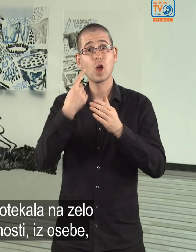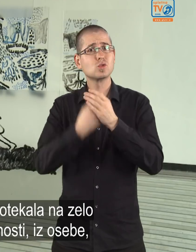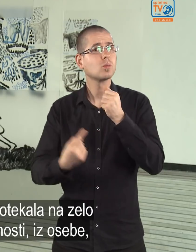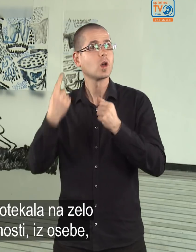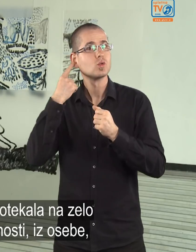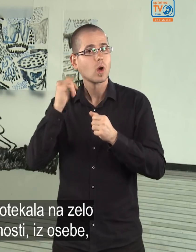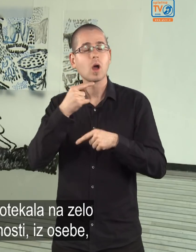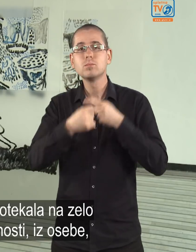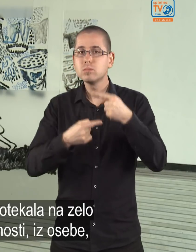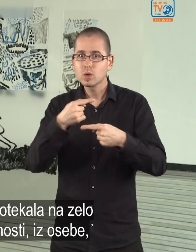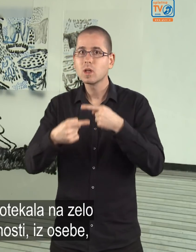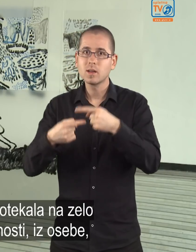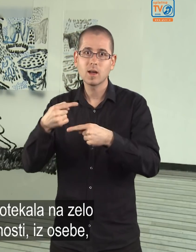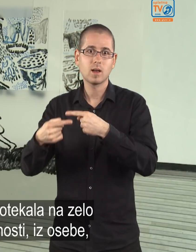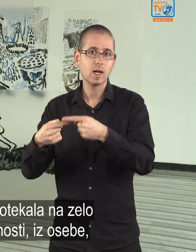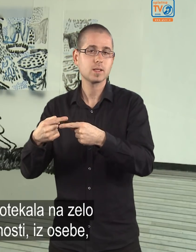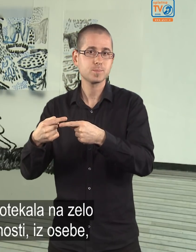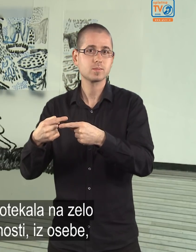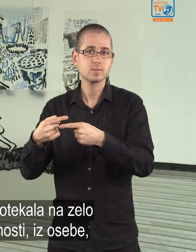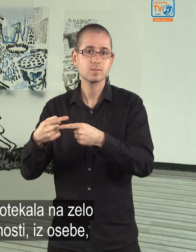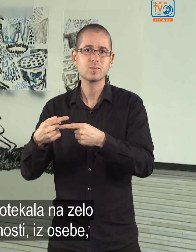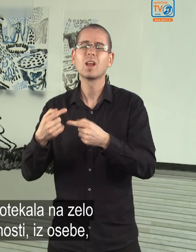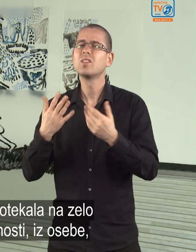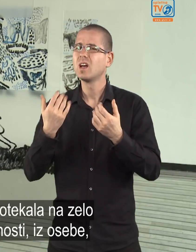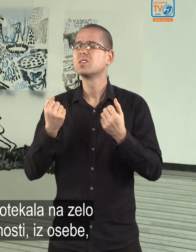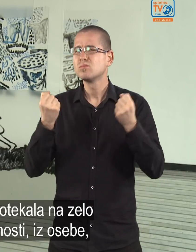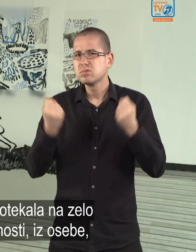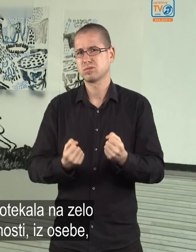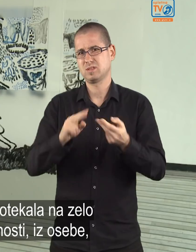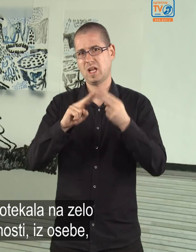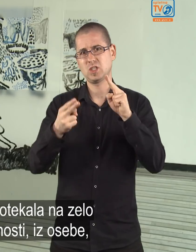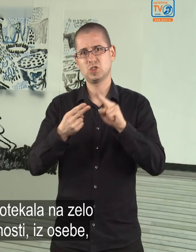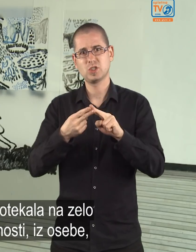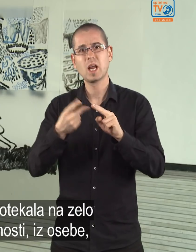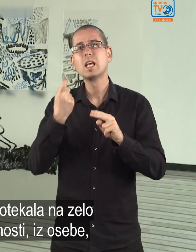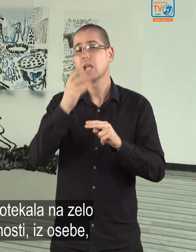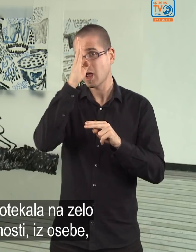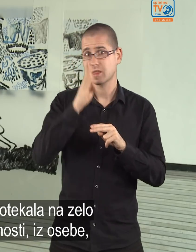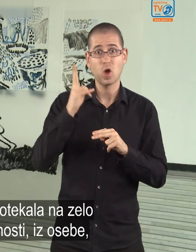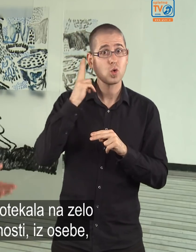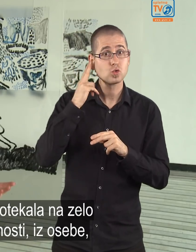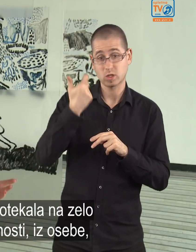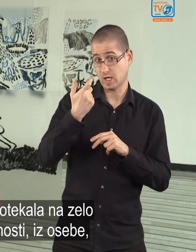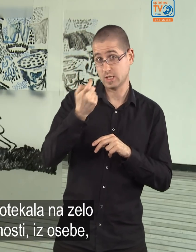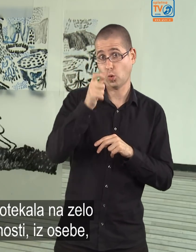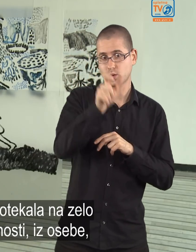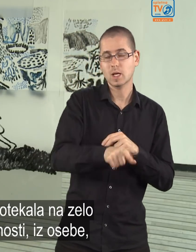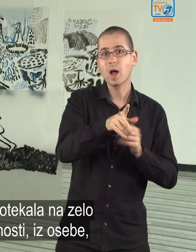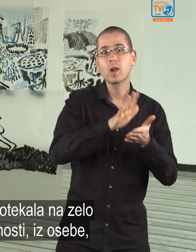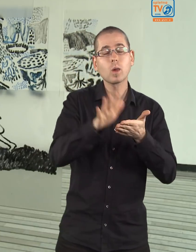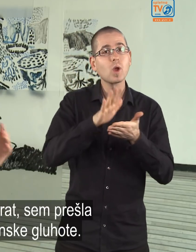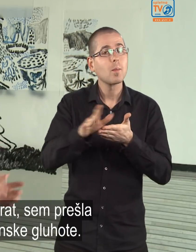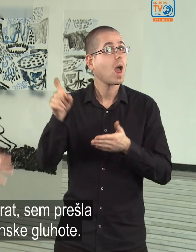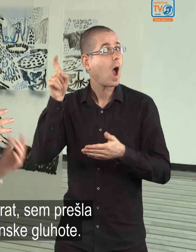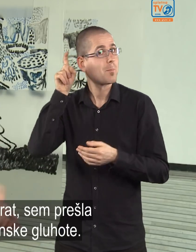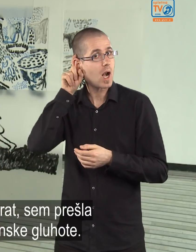Nenadna izguba sluha je potekala zelo na tak krut način, iz naglušnosti, torej iz osebe,